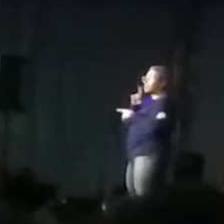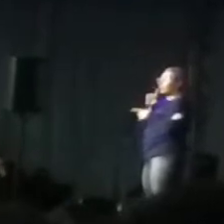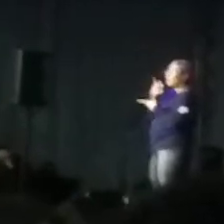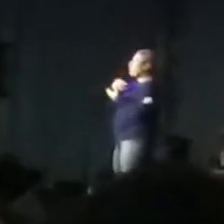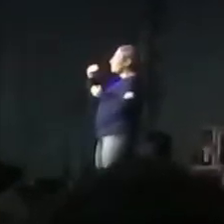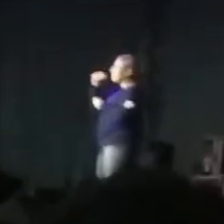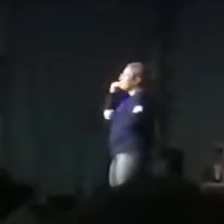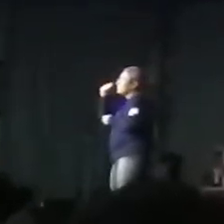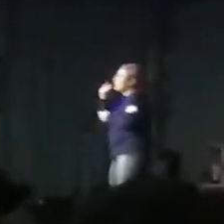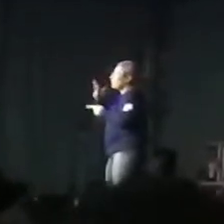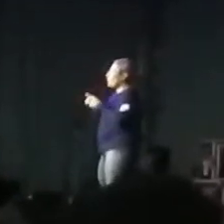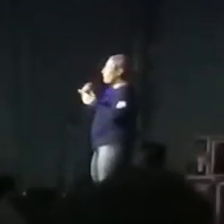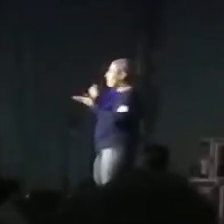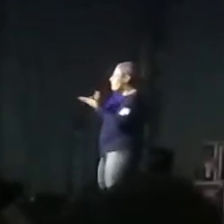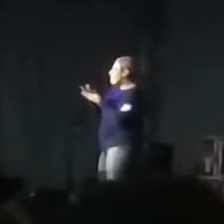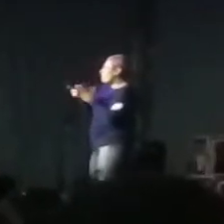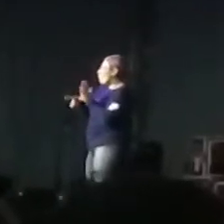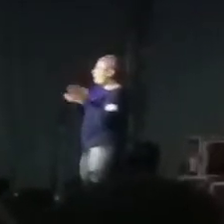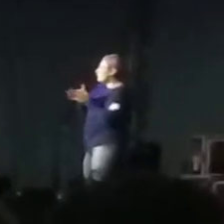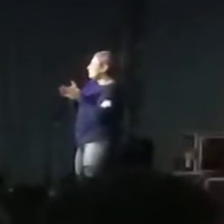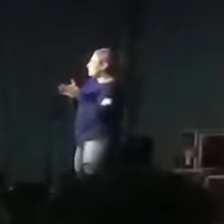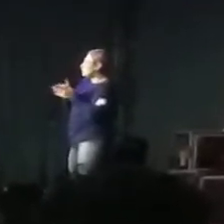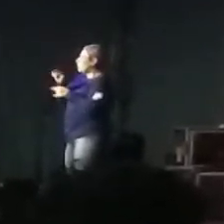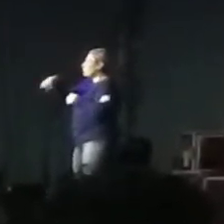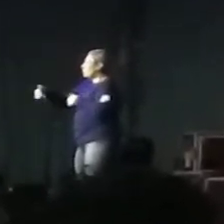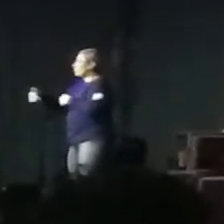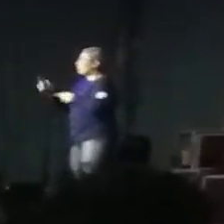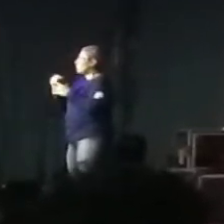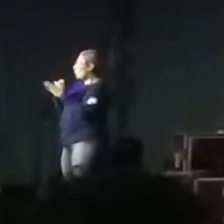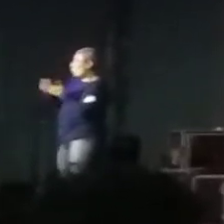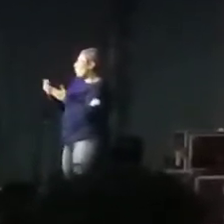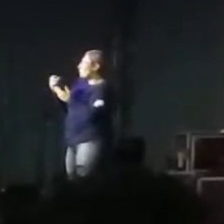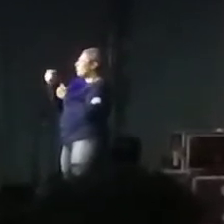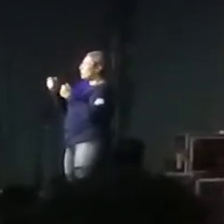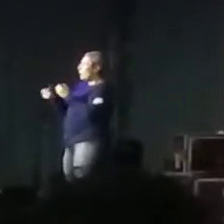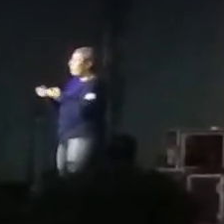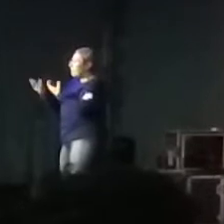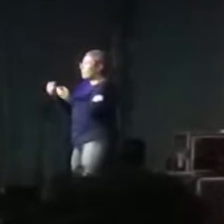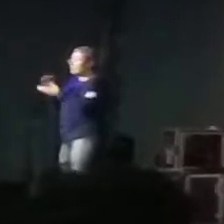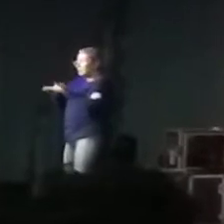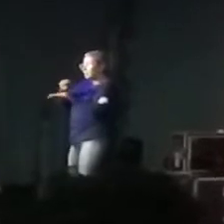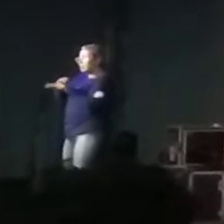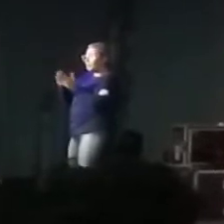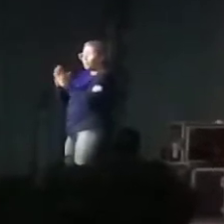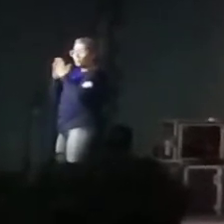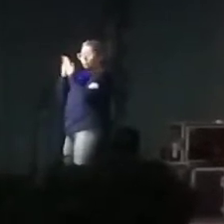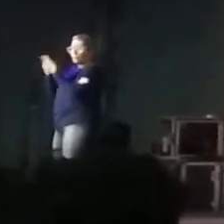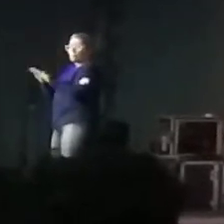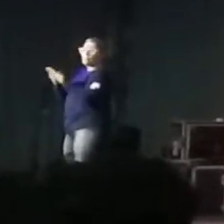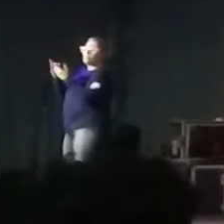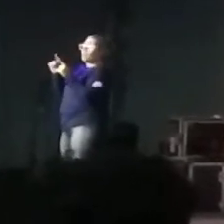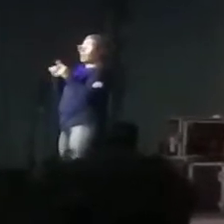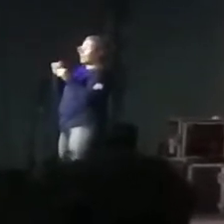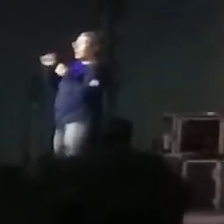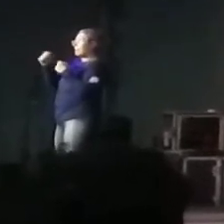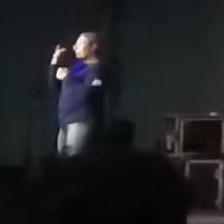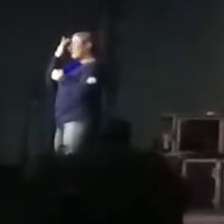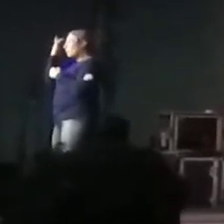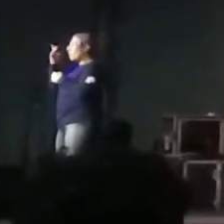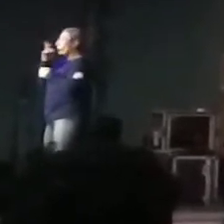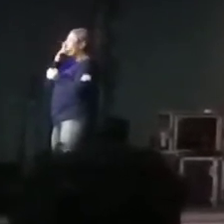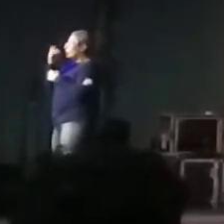a experiência, e foi, isso foi antes ou depois de você iniciar as suas produções escritas dos seus livros? É, não, as pessoas